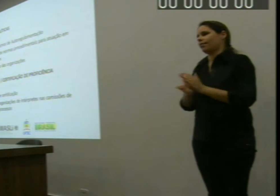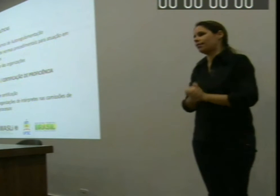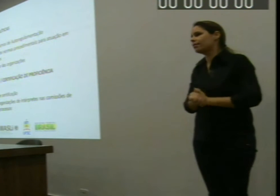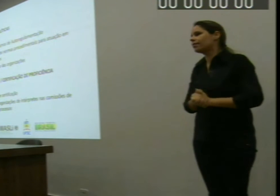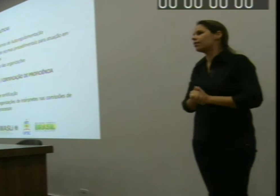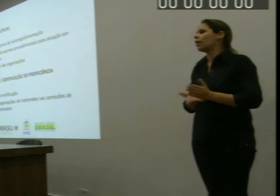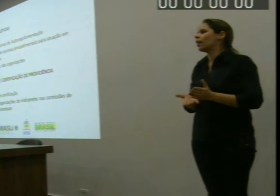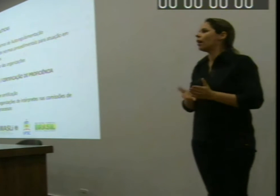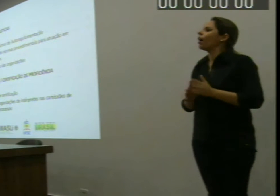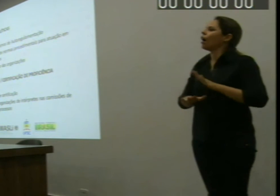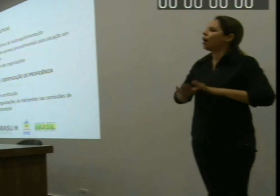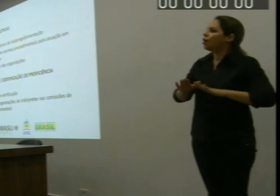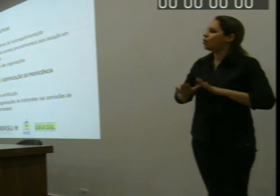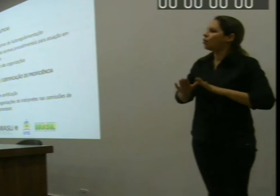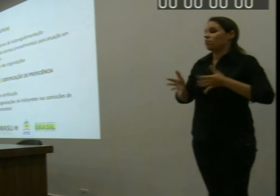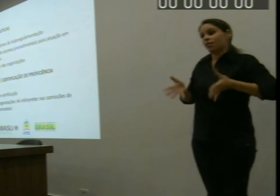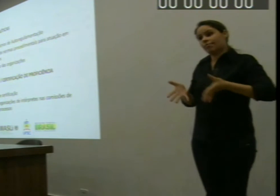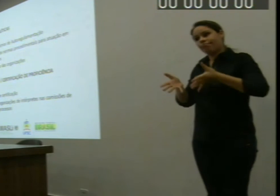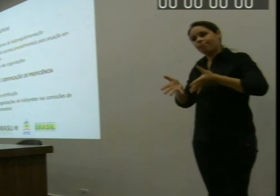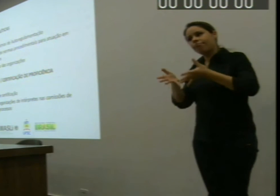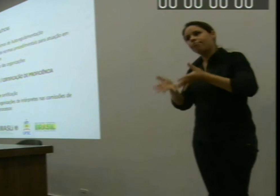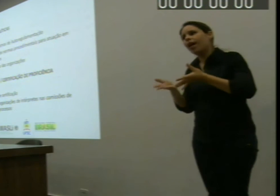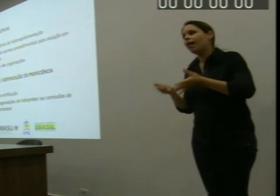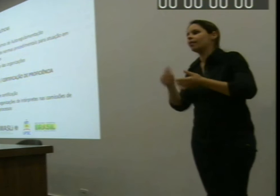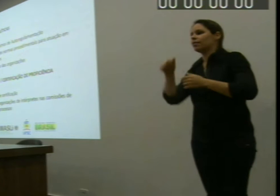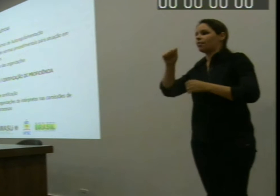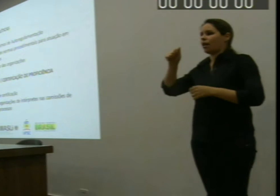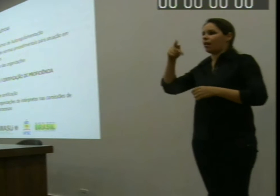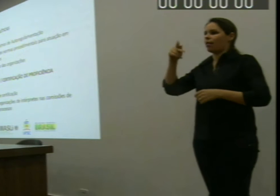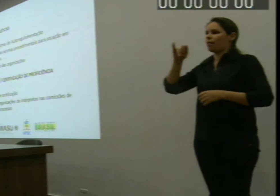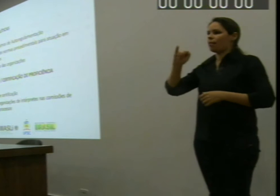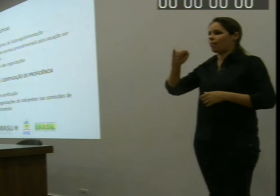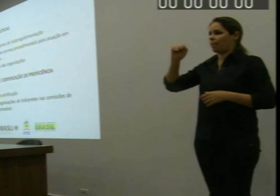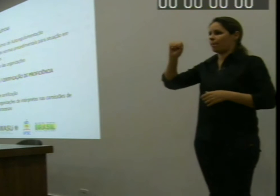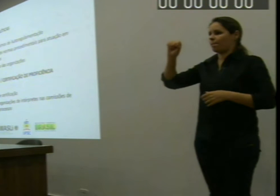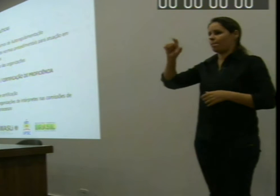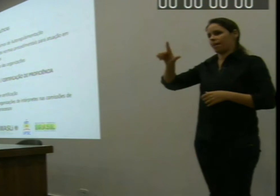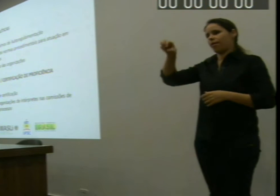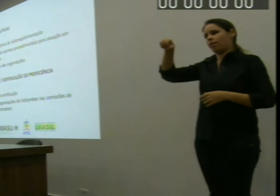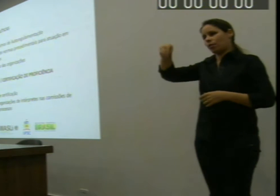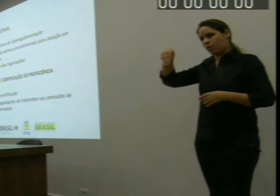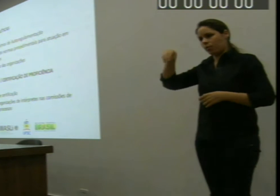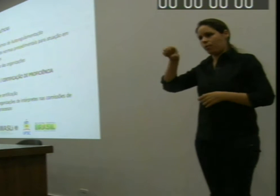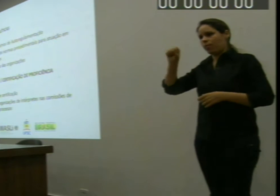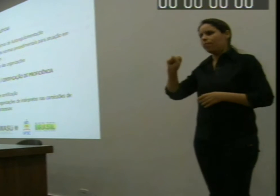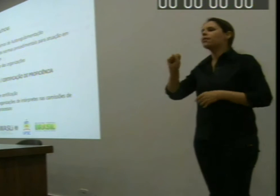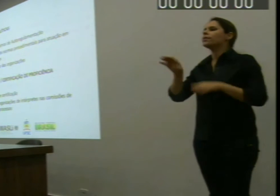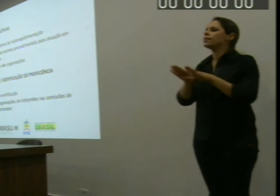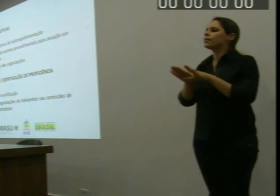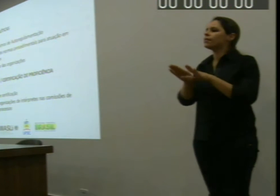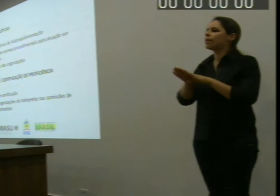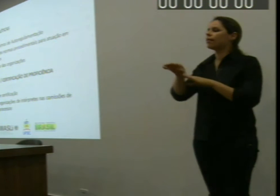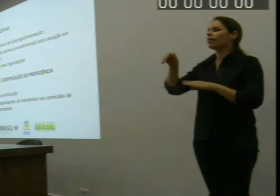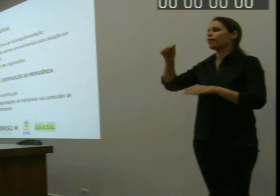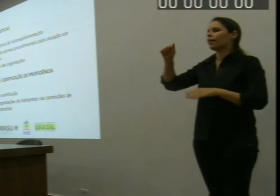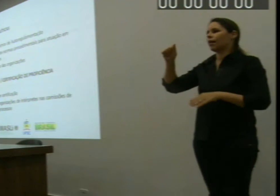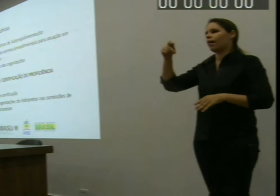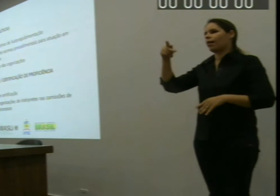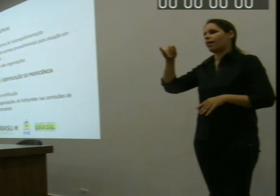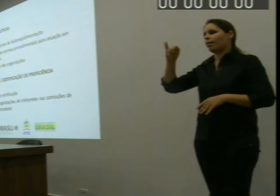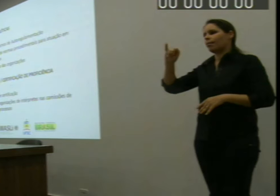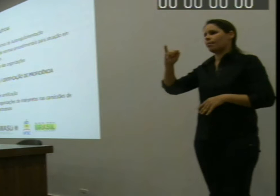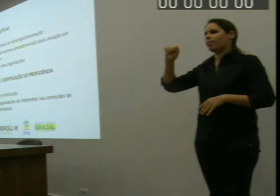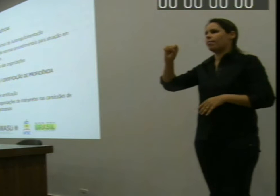algumas motivadas pela pmes outras motivadas pela aus besp Isso foi desencadeando um grande processo de organizações